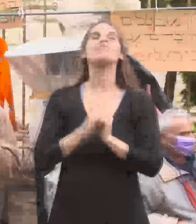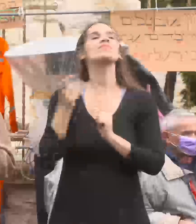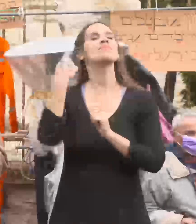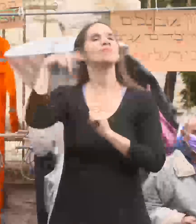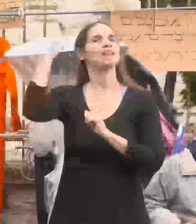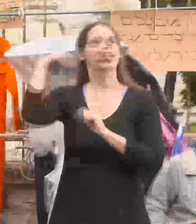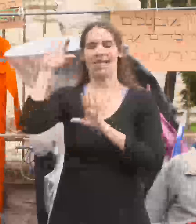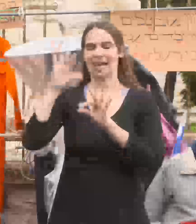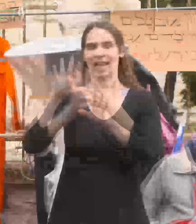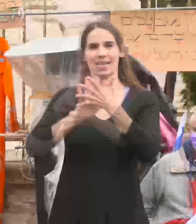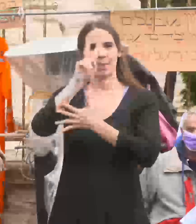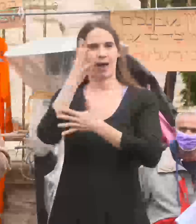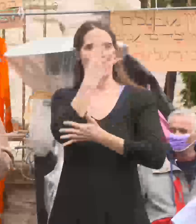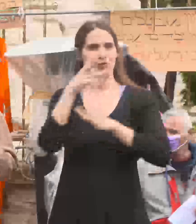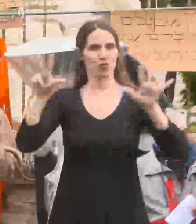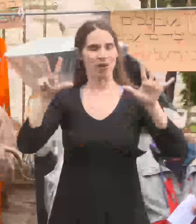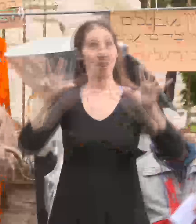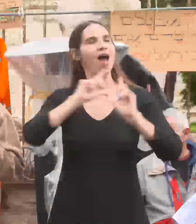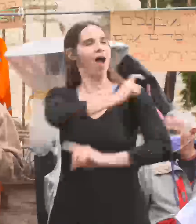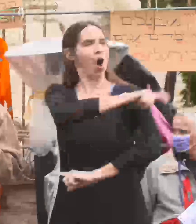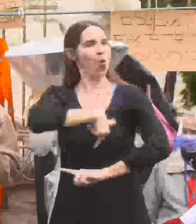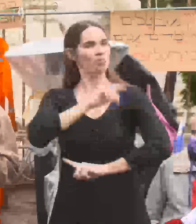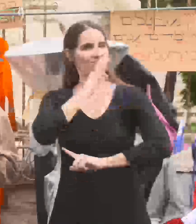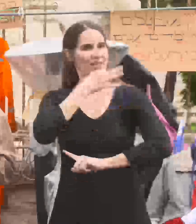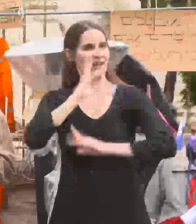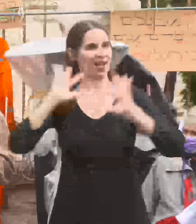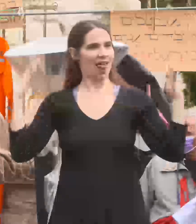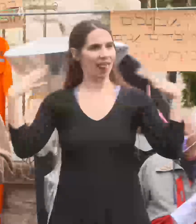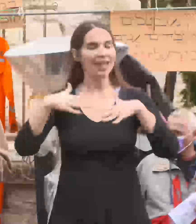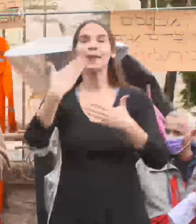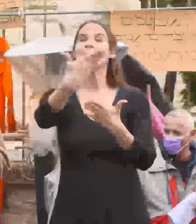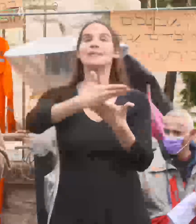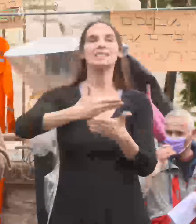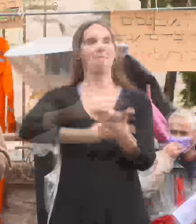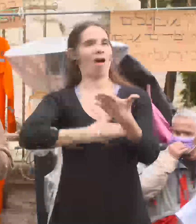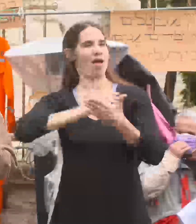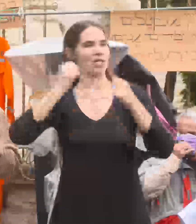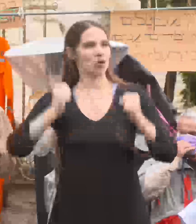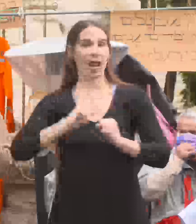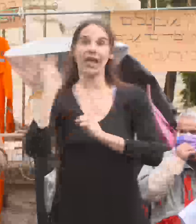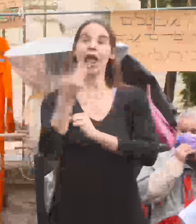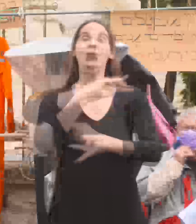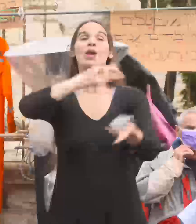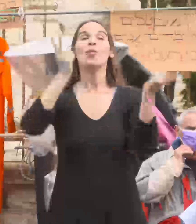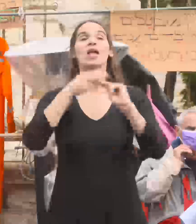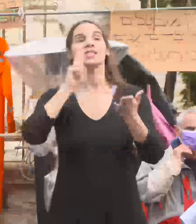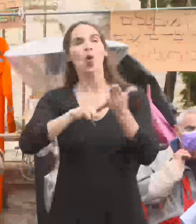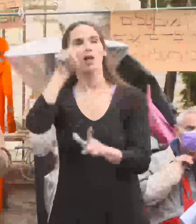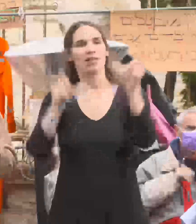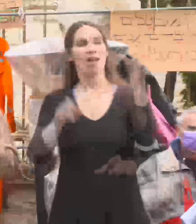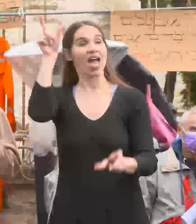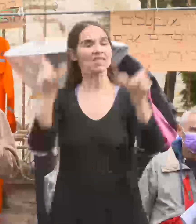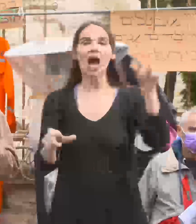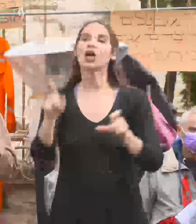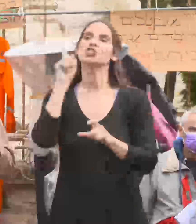בדצמבר 1948, העצרת הכללית של האום, אימצה את מסמך היסוד של הקהילה הבינלאומית על זכויות האדם והאזרח,